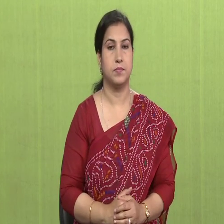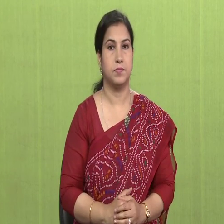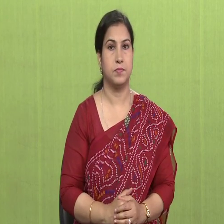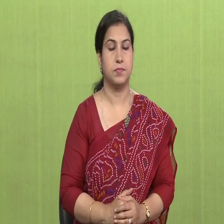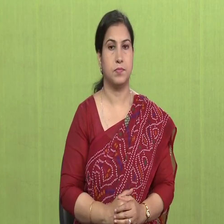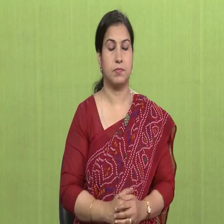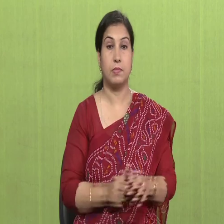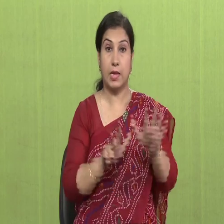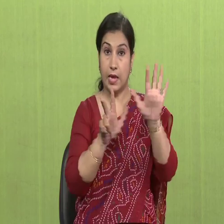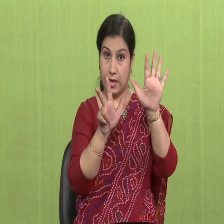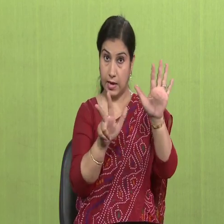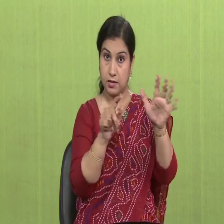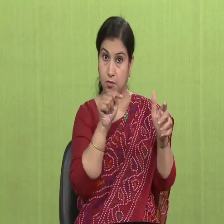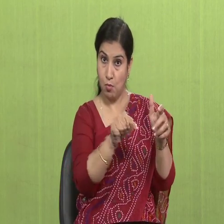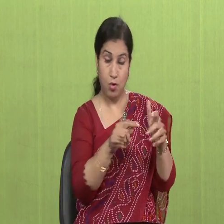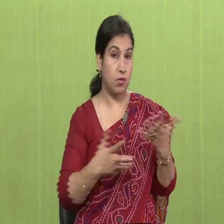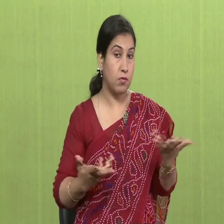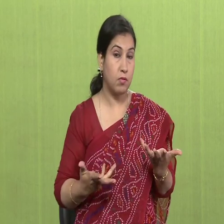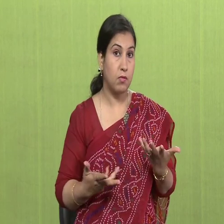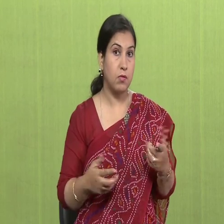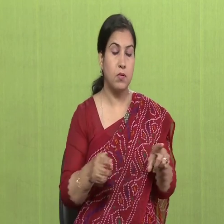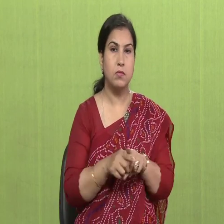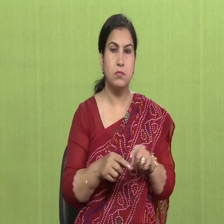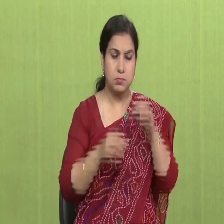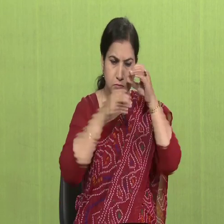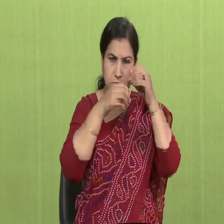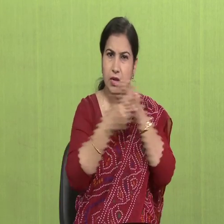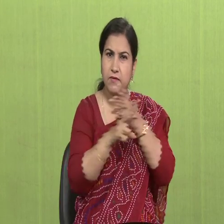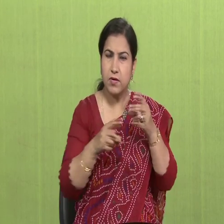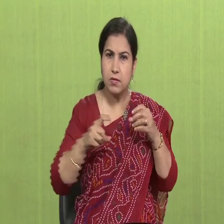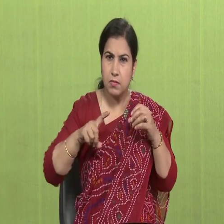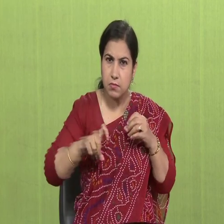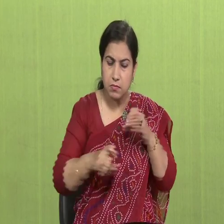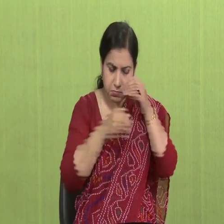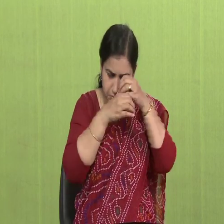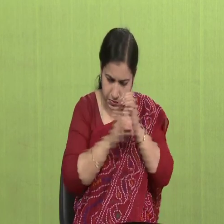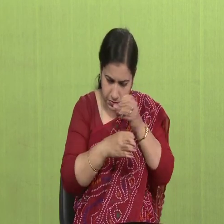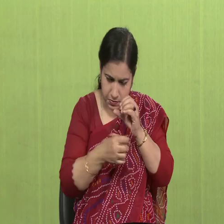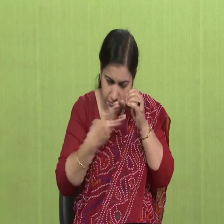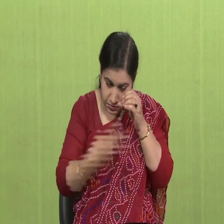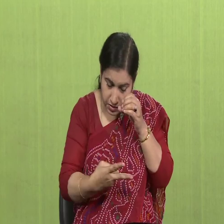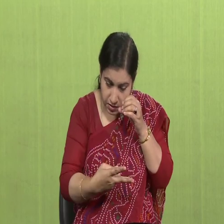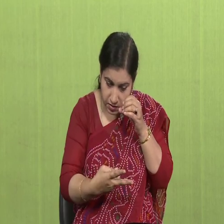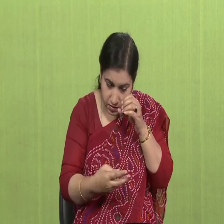Eighth point is the invisible microorganisms play an important role in